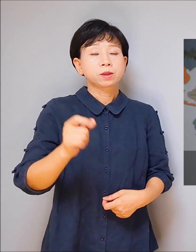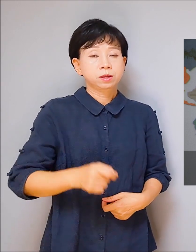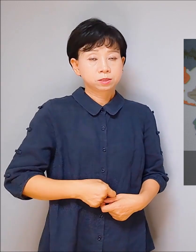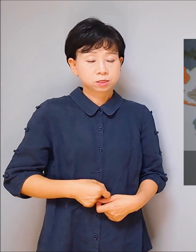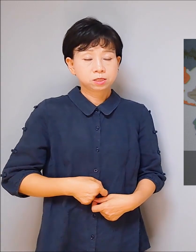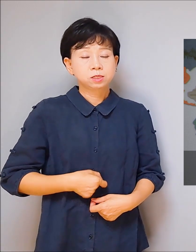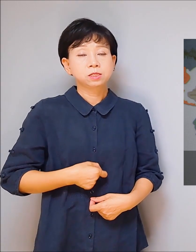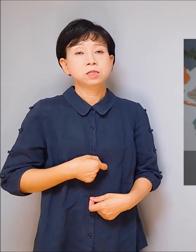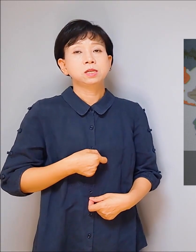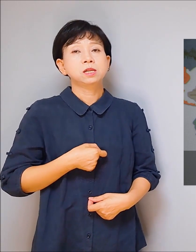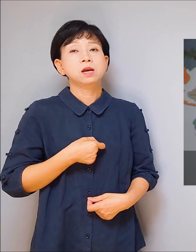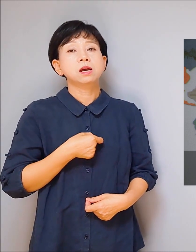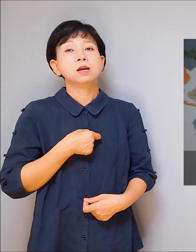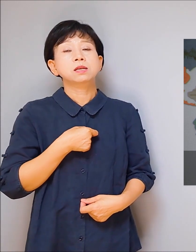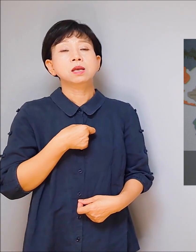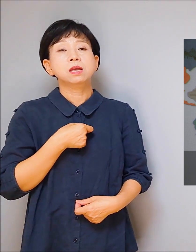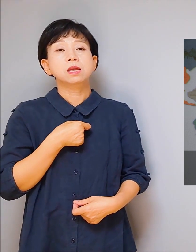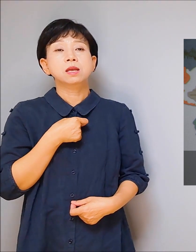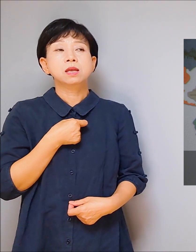진실하게